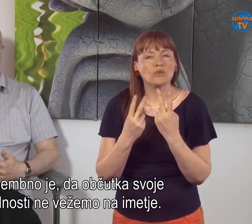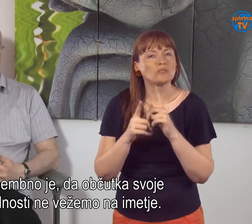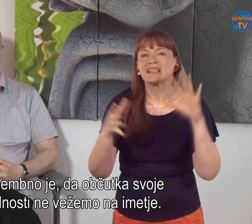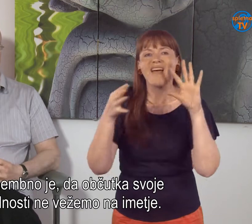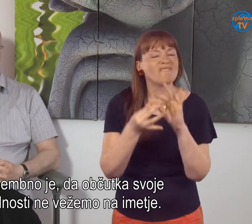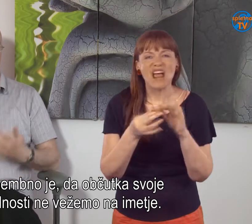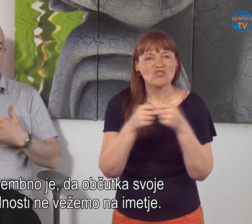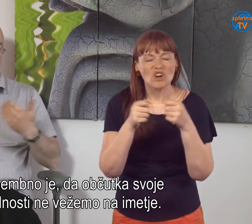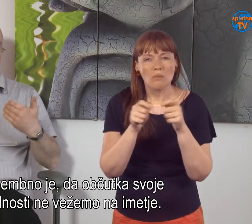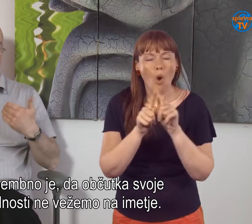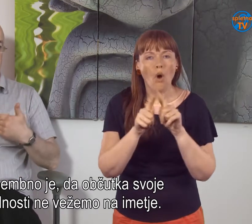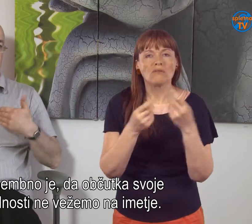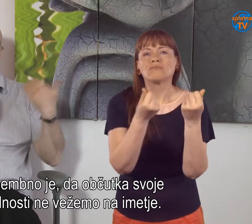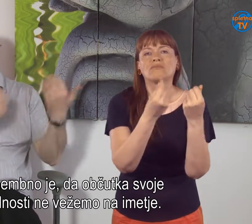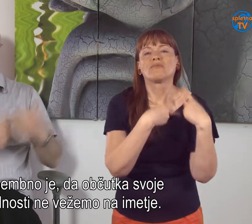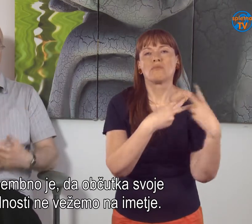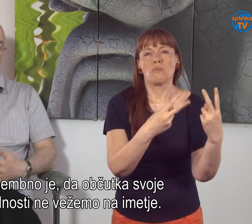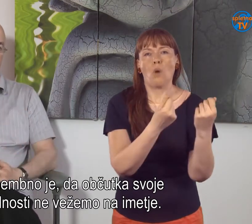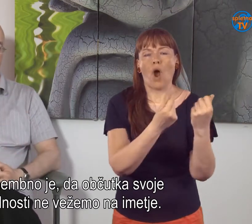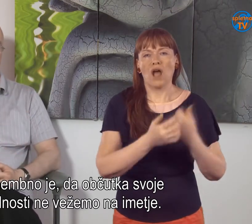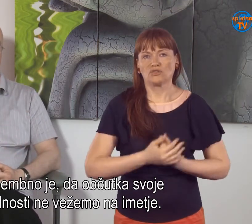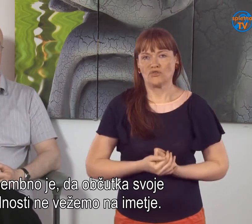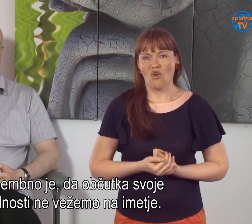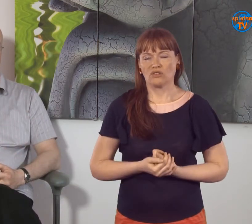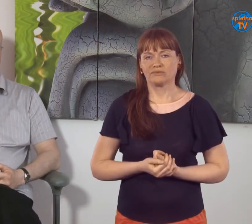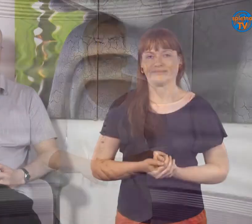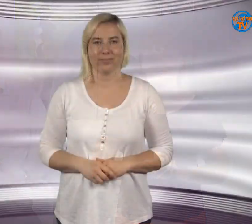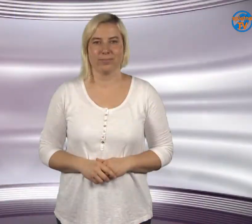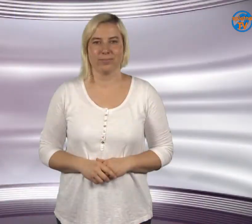je važno, da občutka vrednosti ne vežemo na imetje.